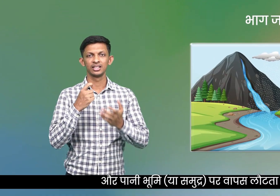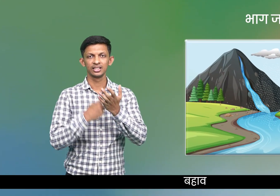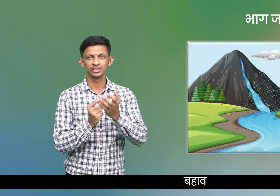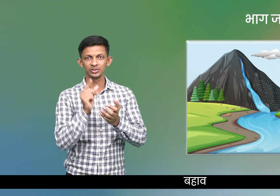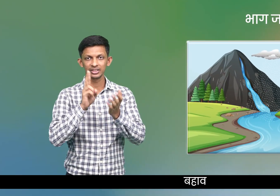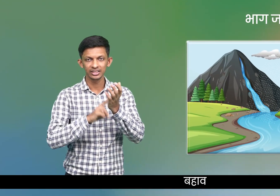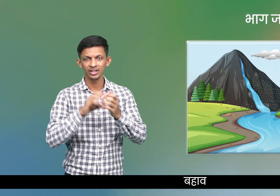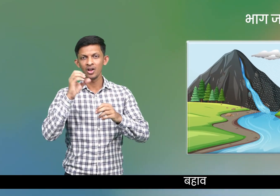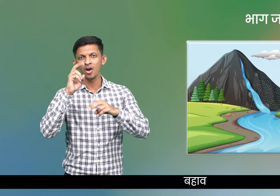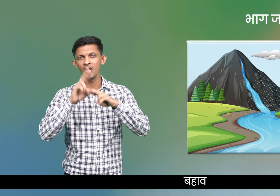बहाव।